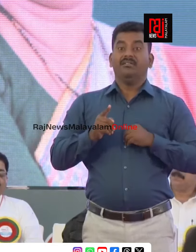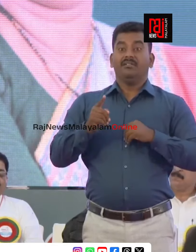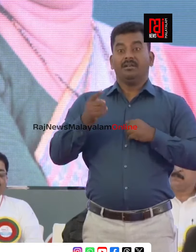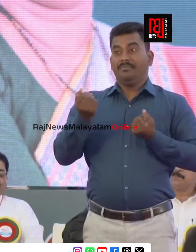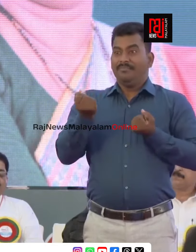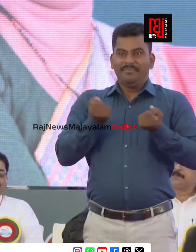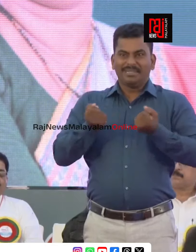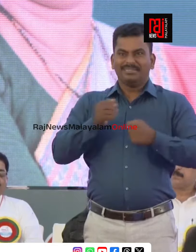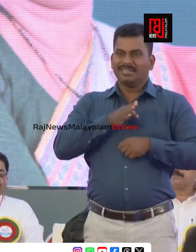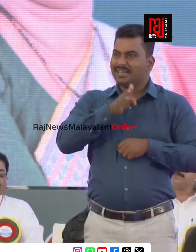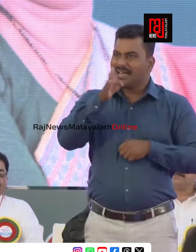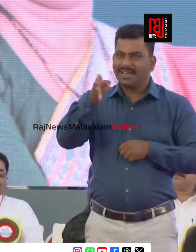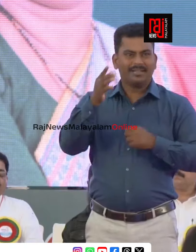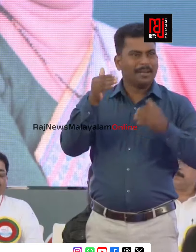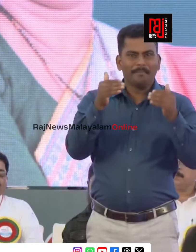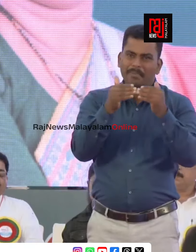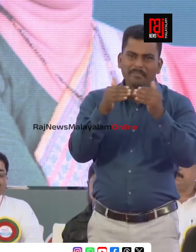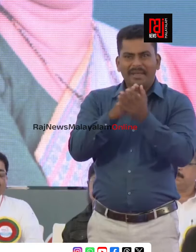യാഥാർത്ഥ്യമാക്കണമെങ്കിൽ